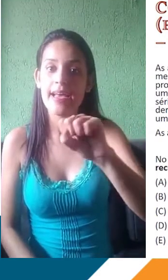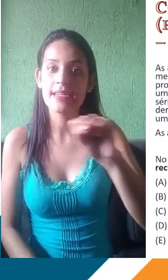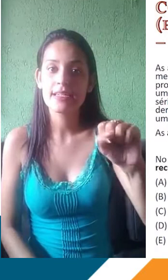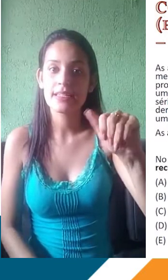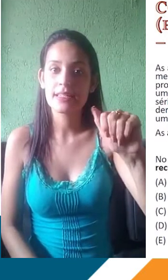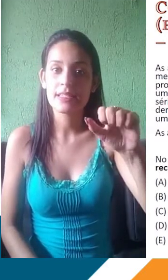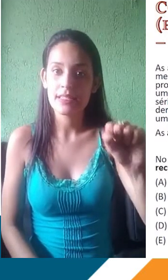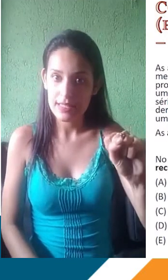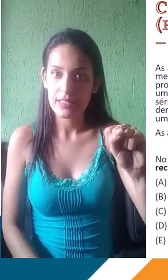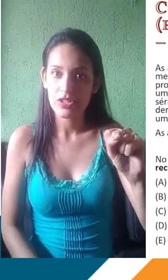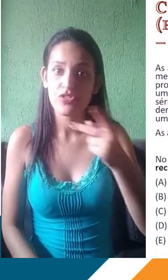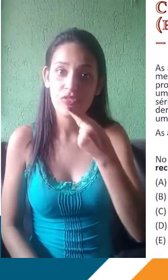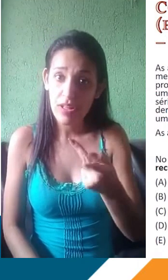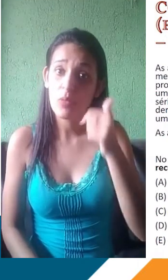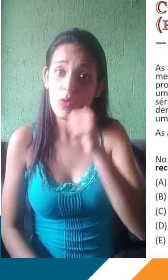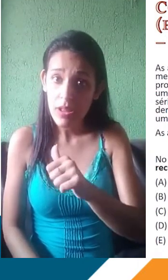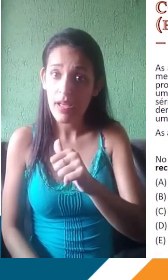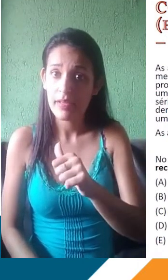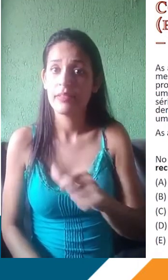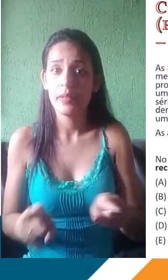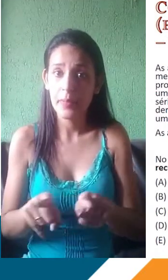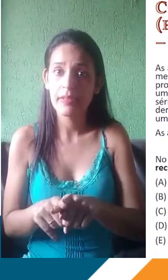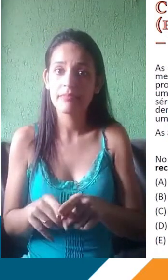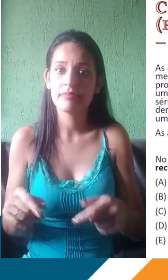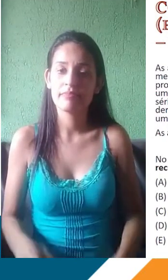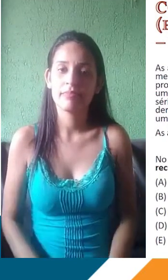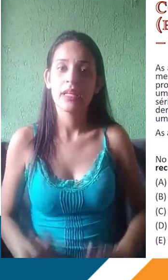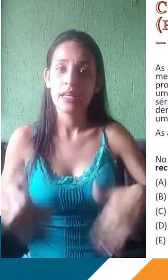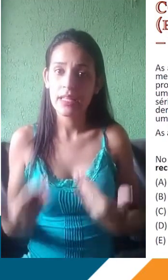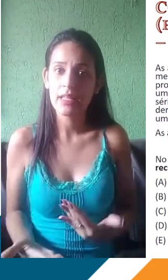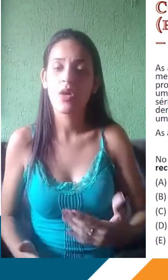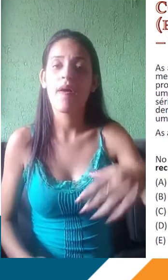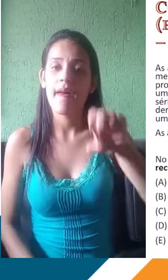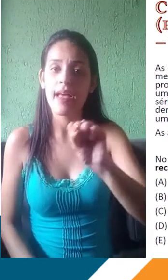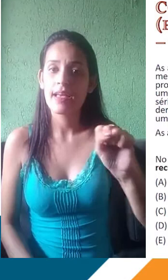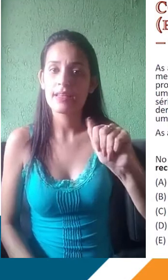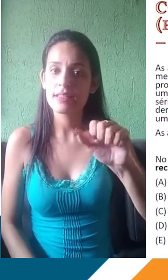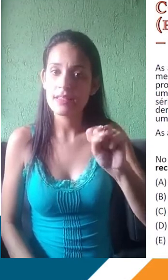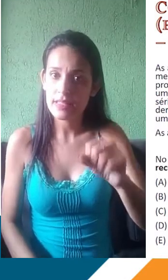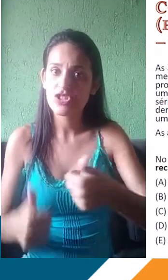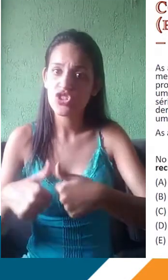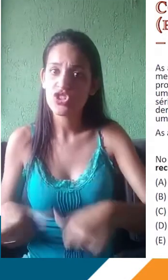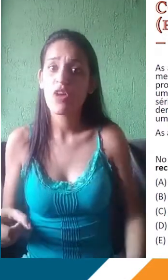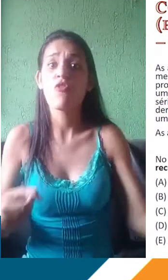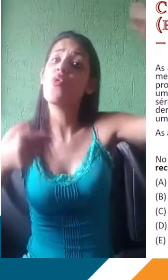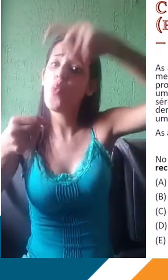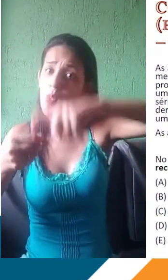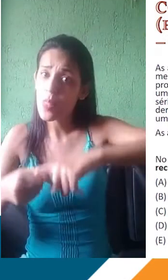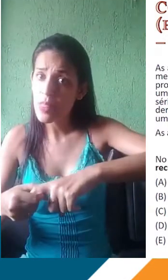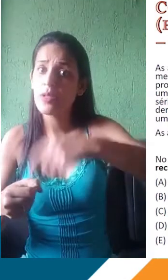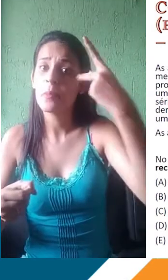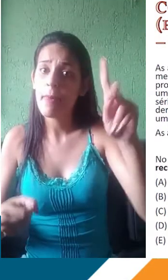o pronome demonstrativo essas é utilizado para retomar um termo que já foi mencionado anteriormente. Então, o seu uso